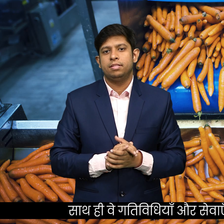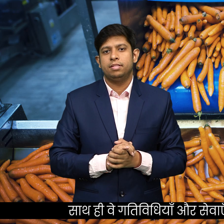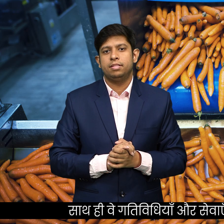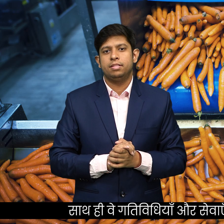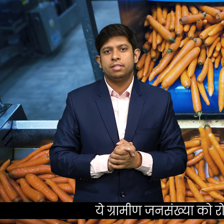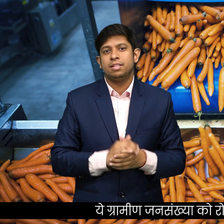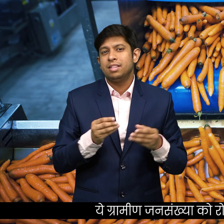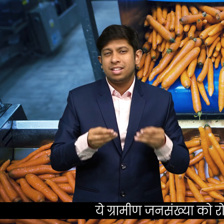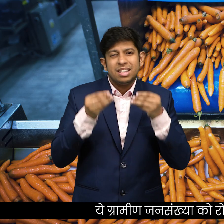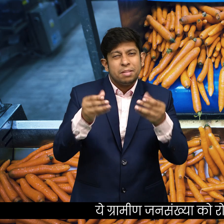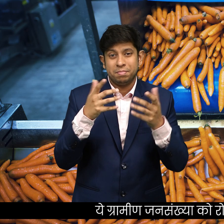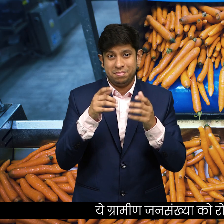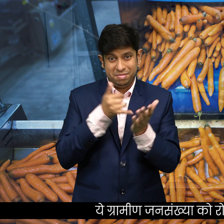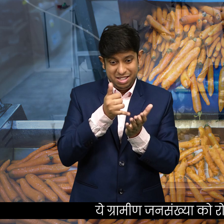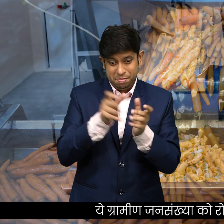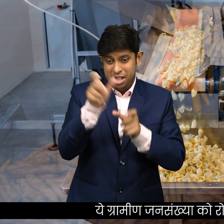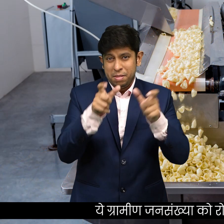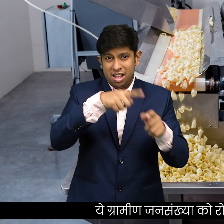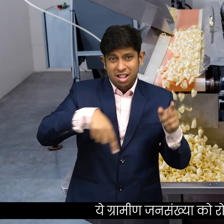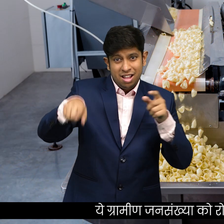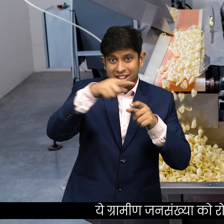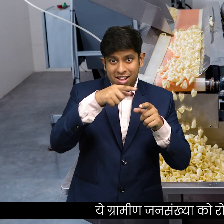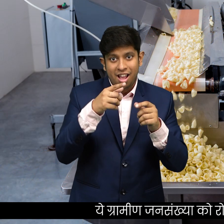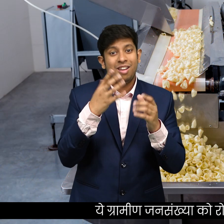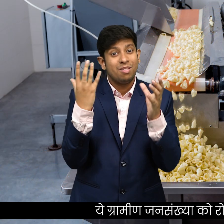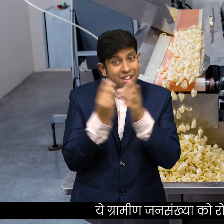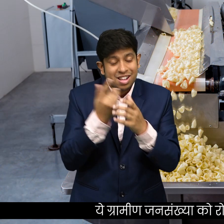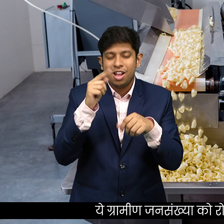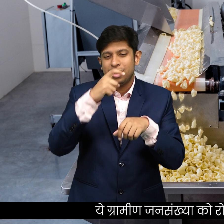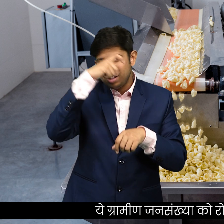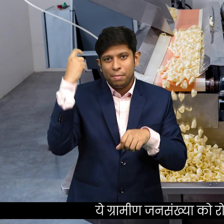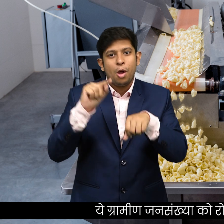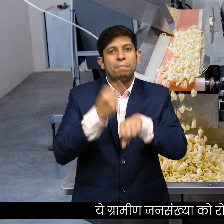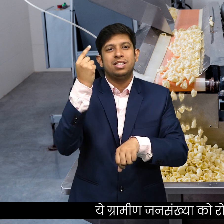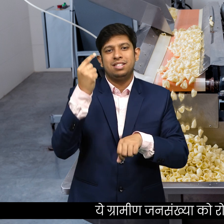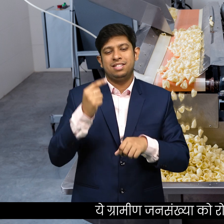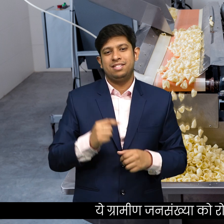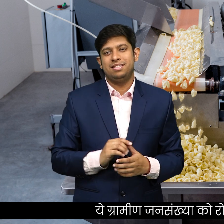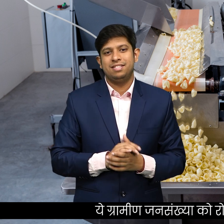में जाती है। ये ग्रामीण जनसंख्याओं को रोजगार के अवसर प्रदान करते हैं।